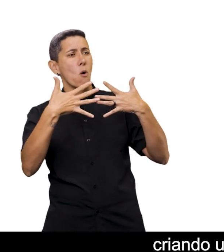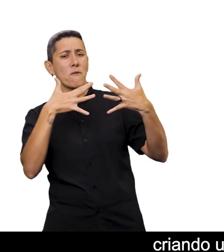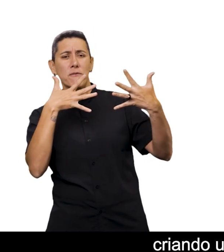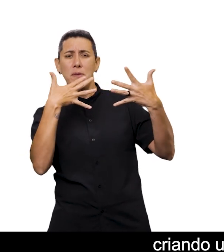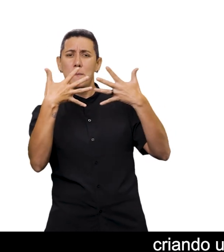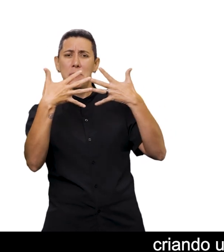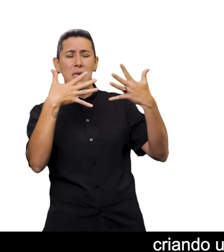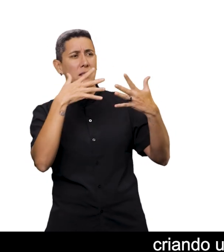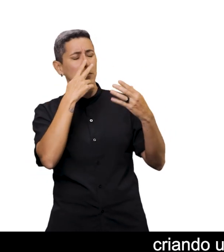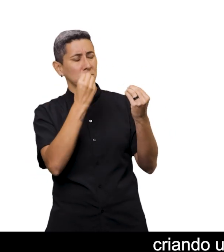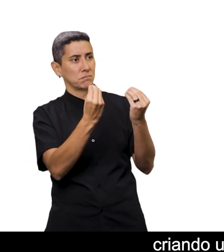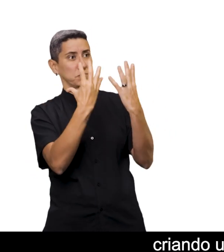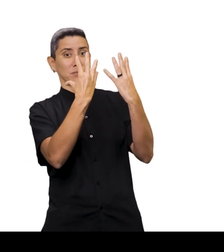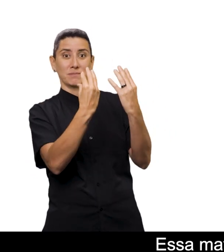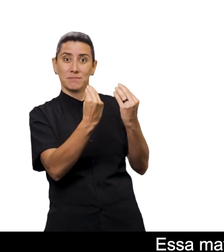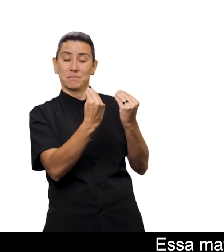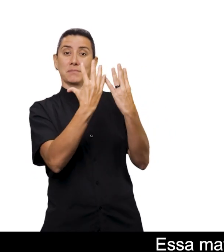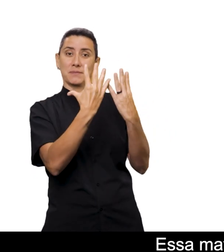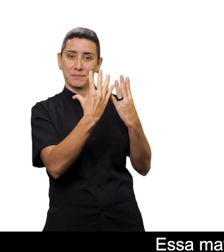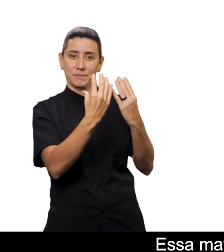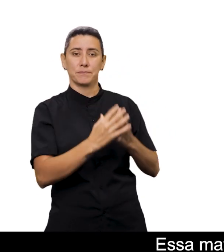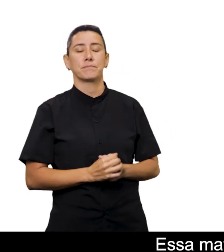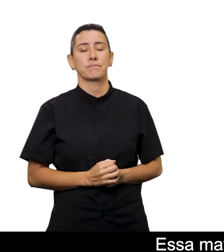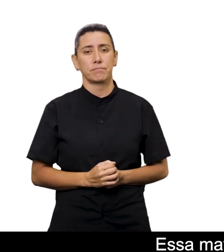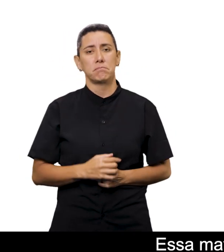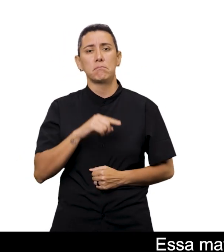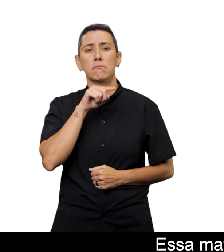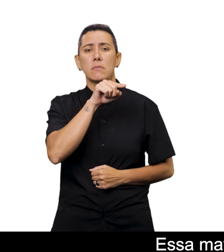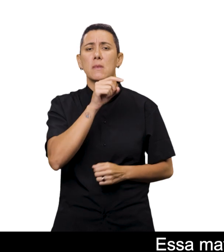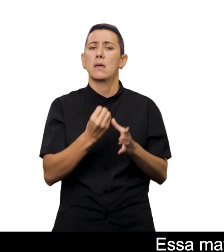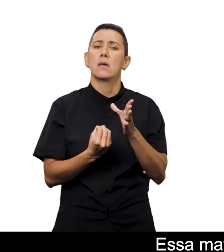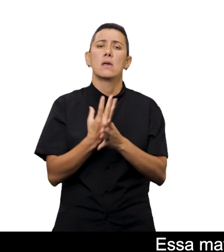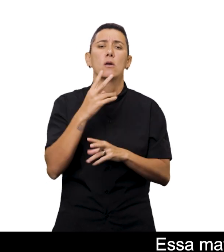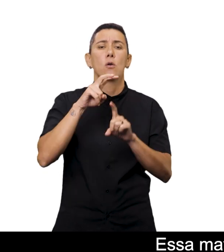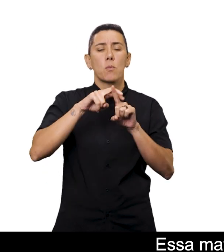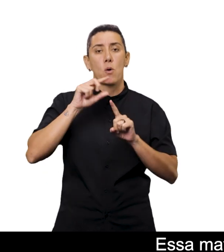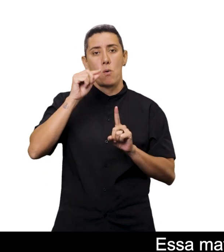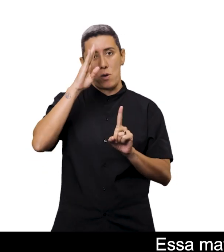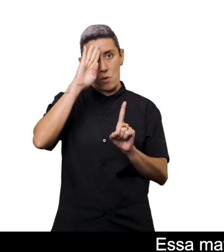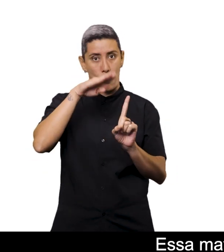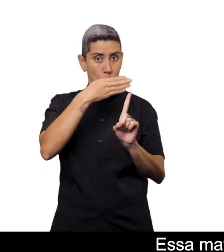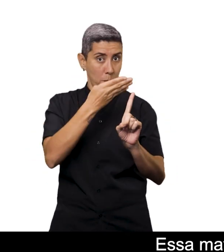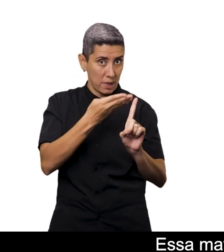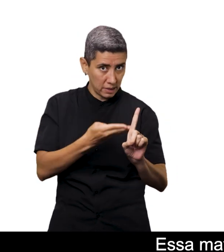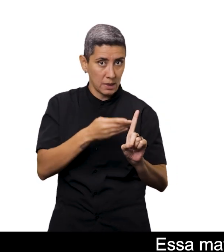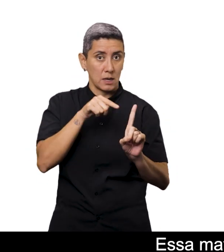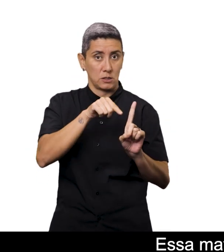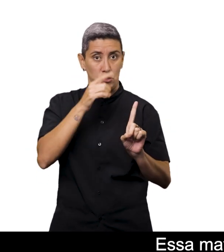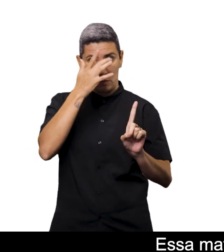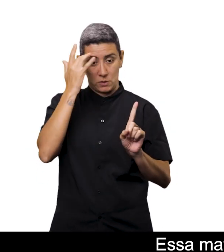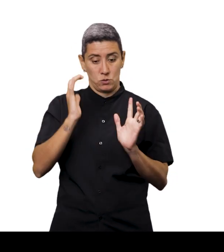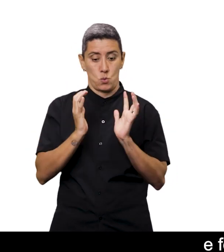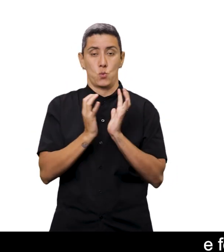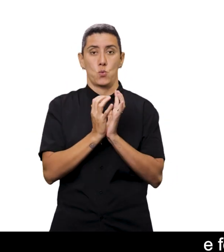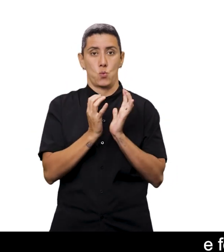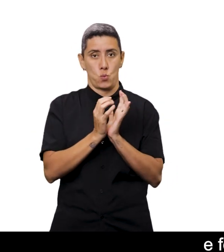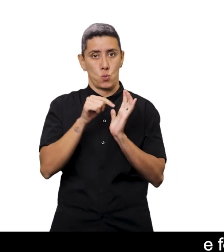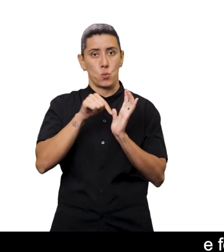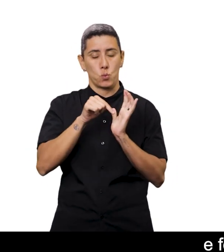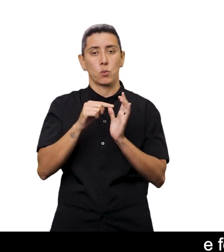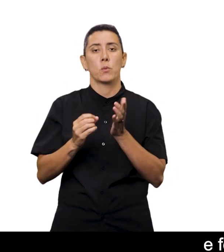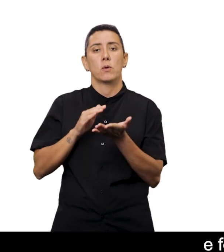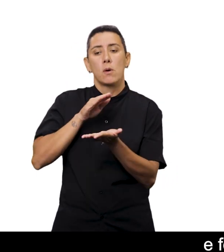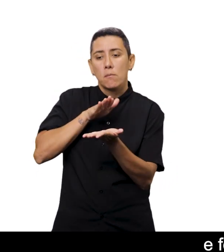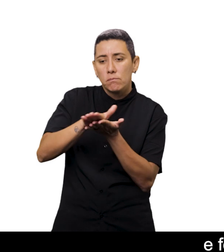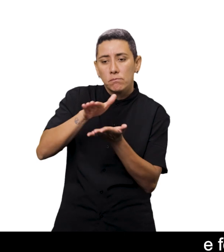movimento, pulsação e expansão. Essa matriz foi criada em homenagem a uma integrante do próprio grupo e foi